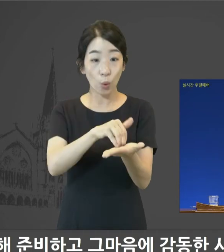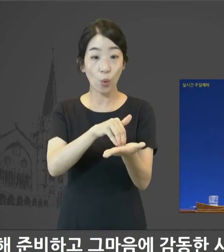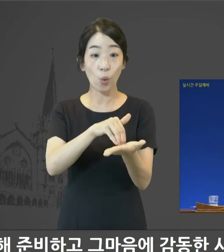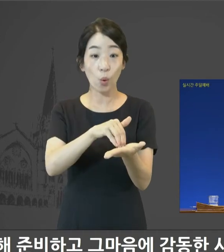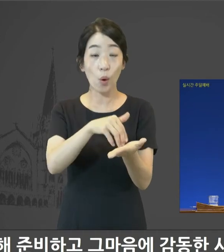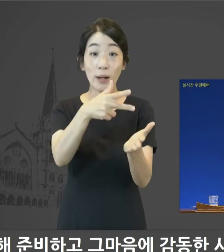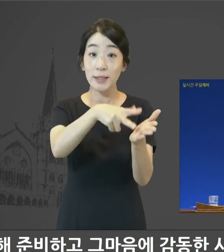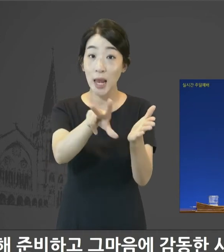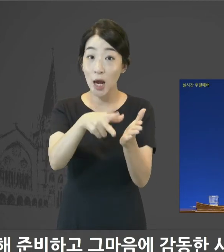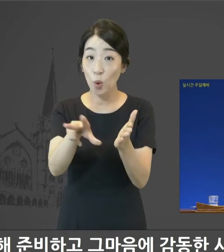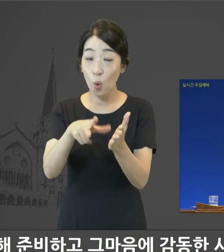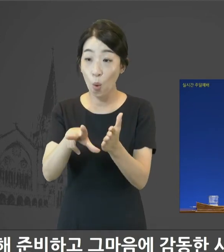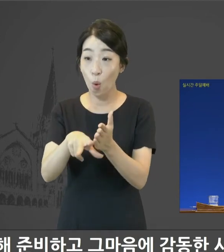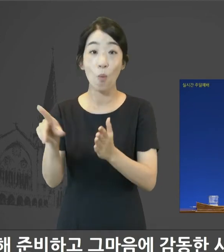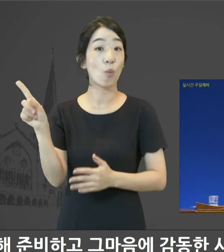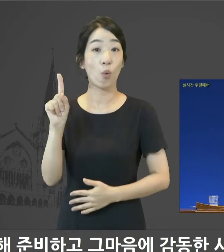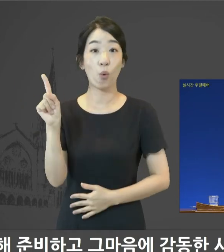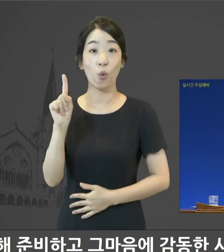누구입니까?